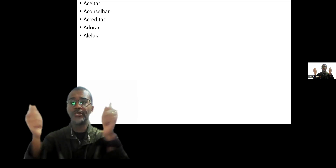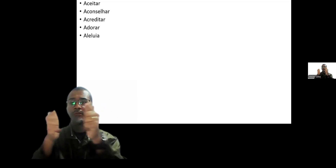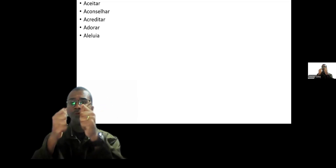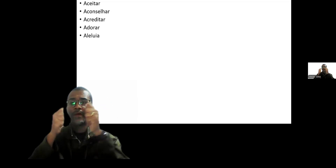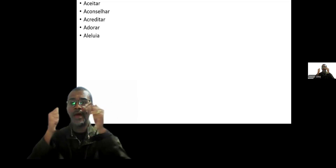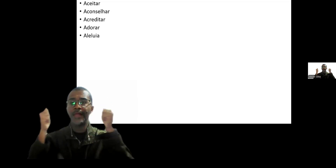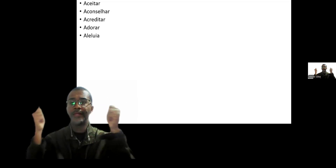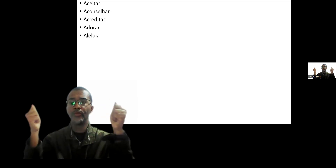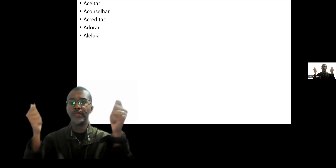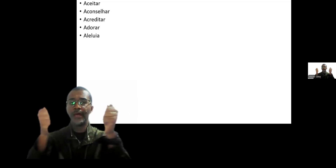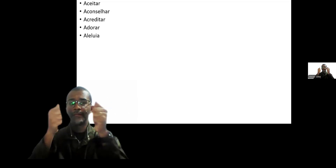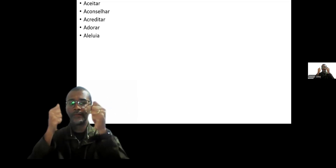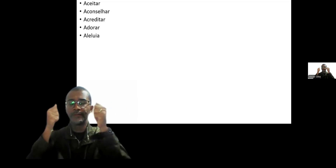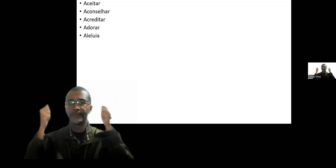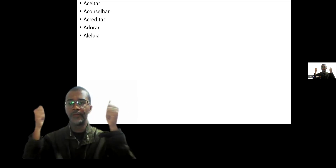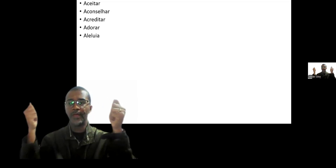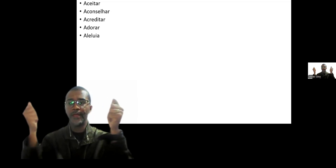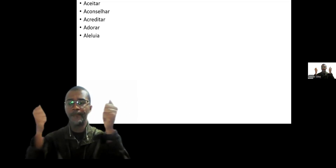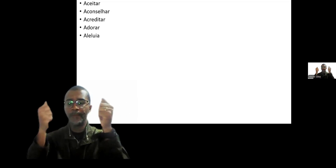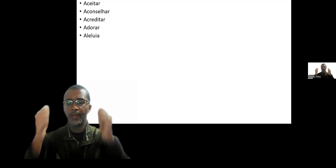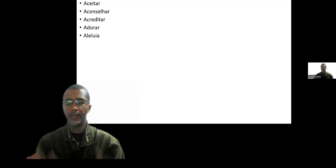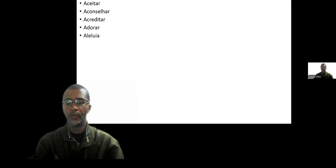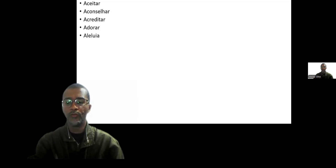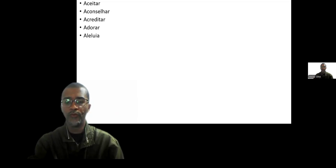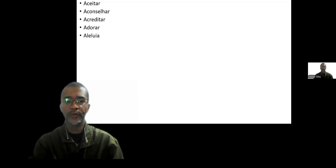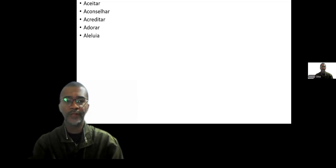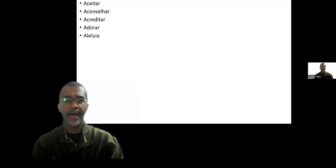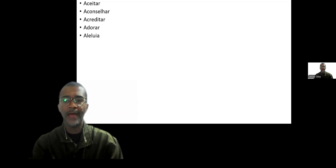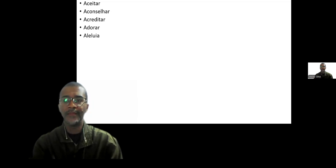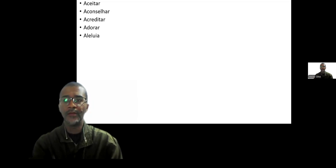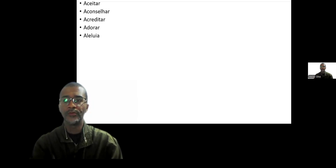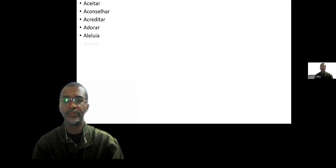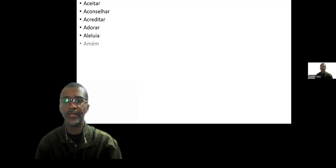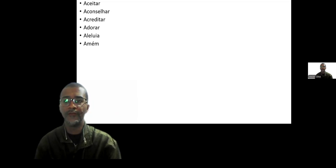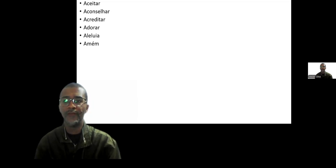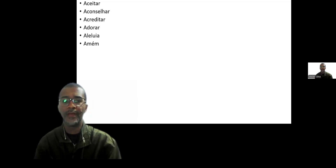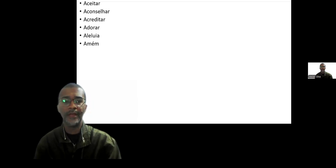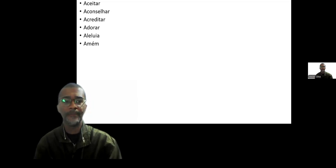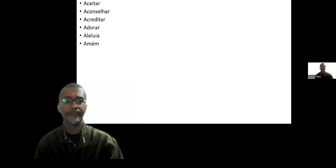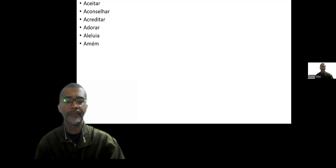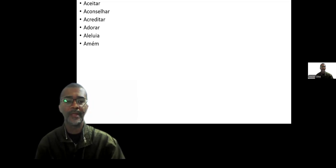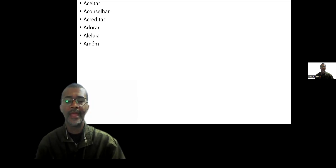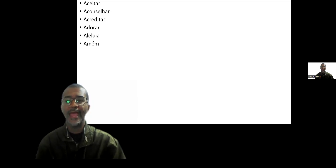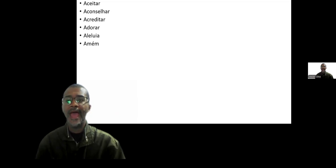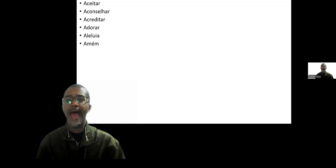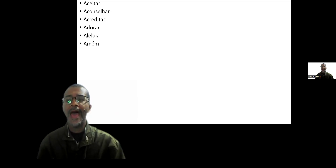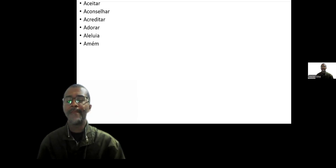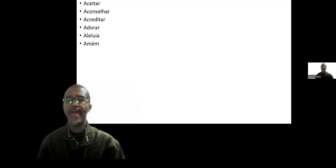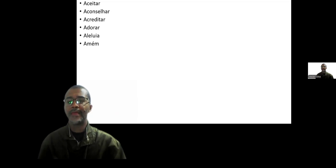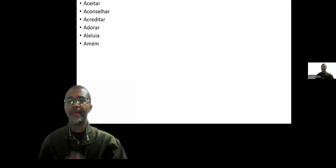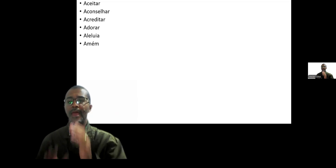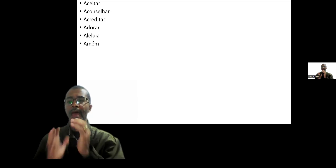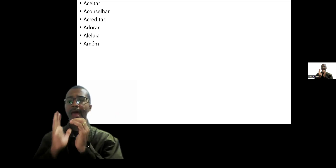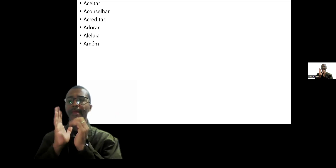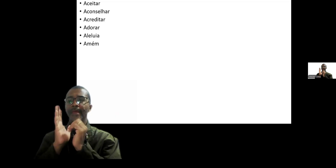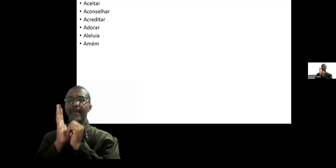A e giram. Aleluia. Ok? Louvor a Deus significa, né?